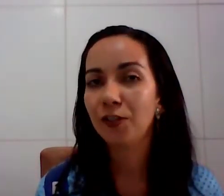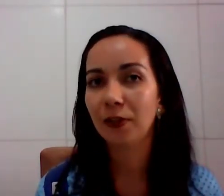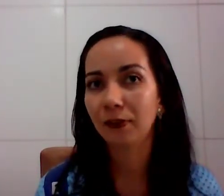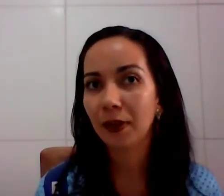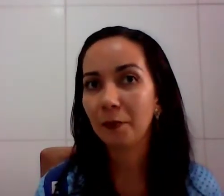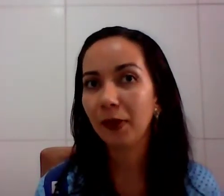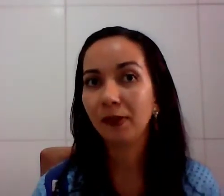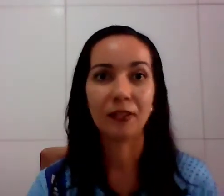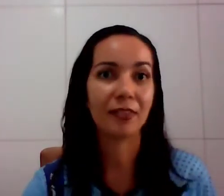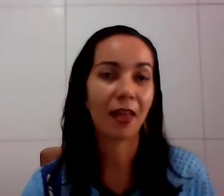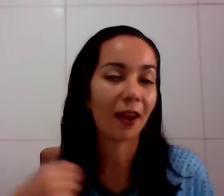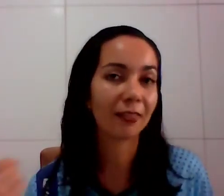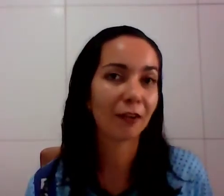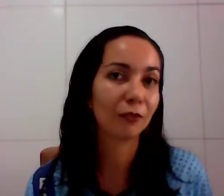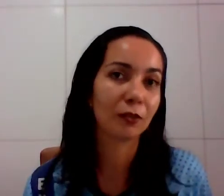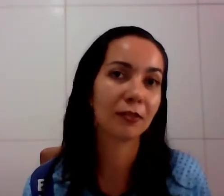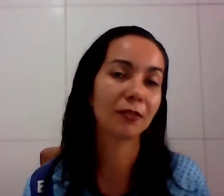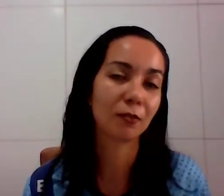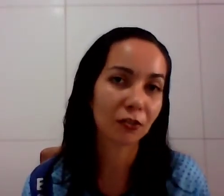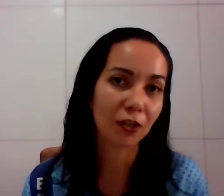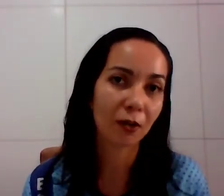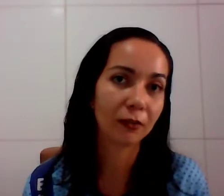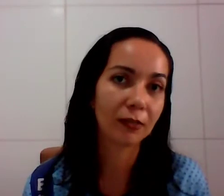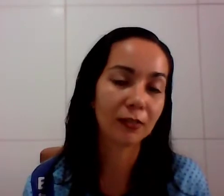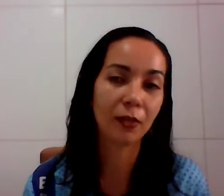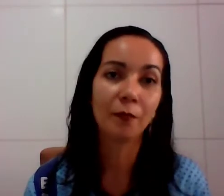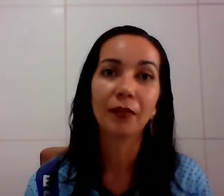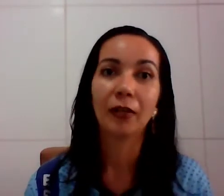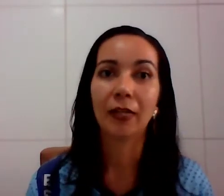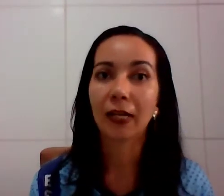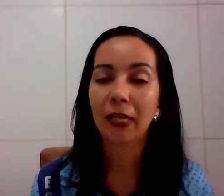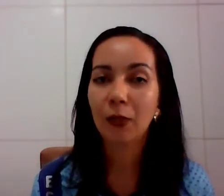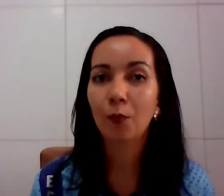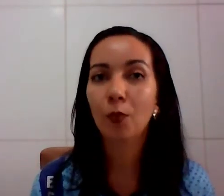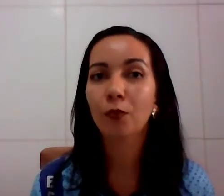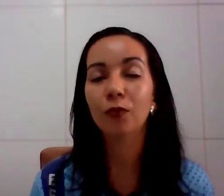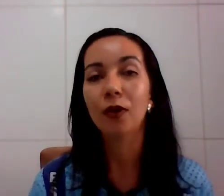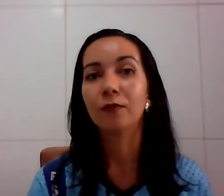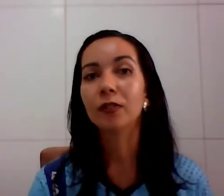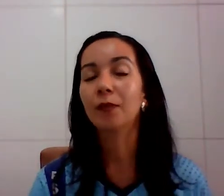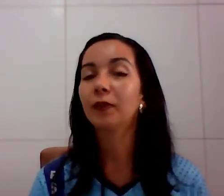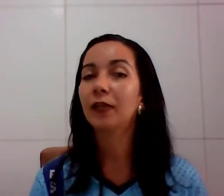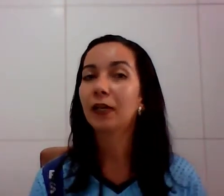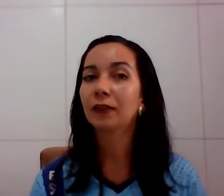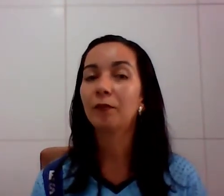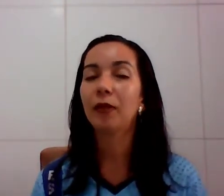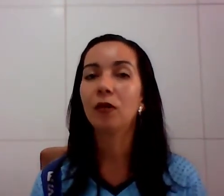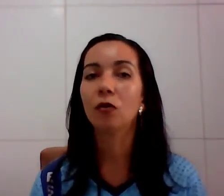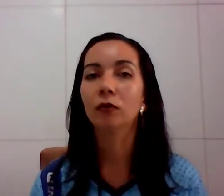de antigamente, eles relatavam todas as coisas que aconteciam naquele povo. Você poderá também